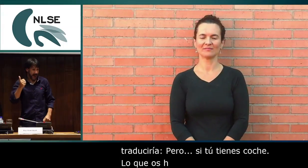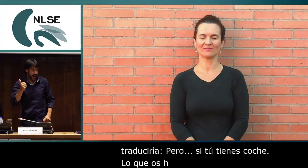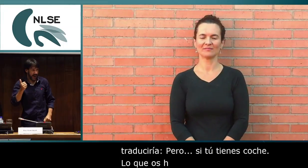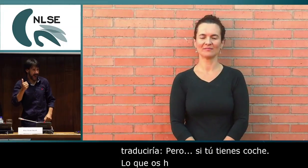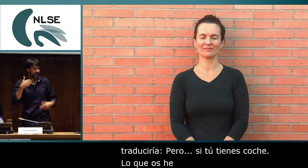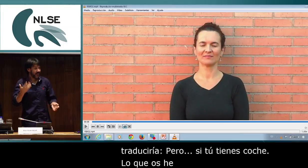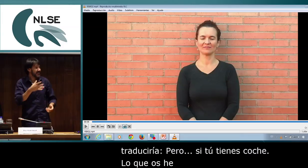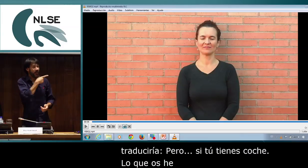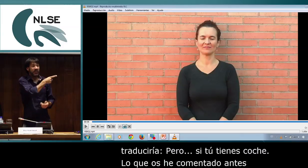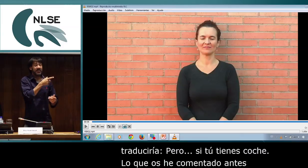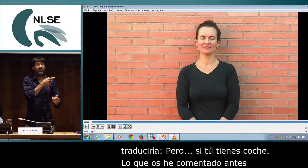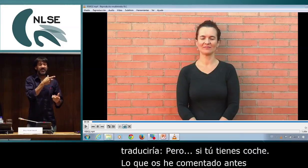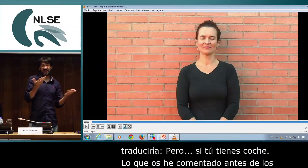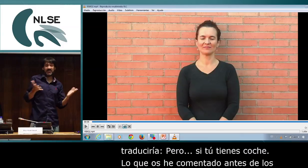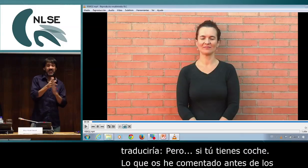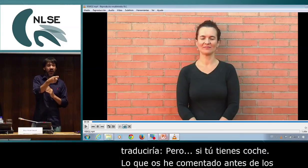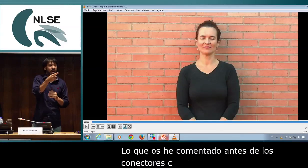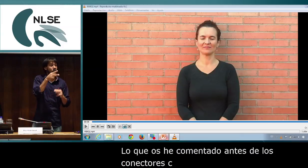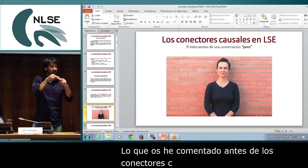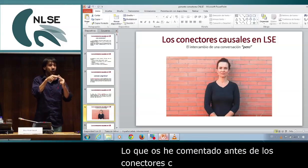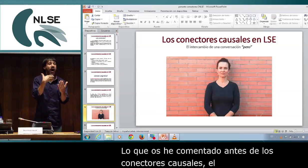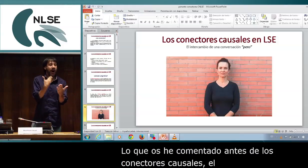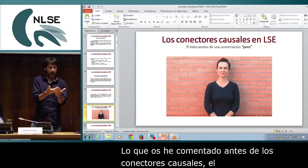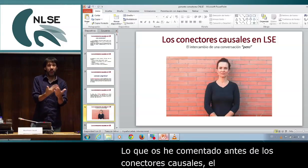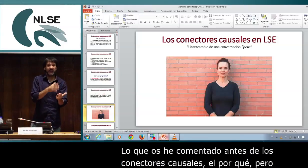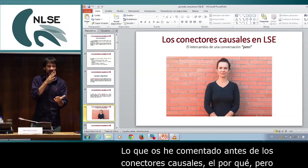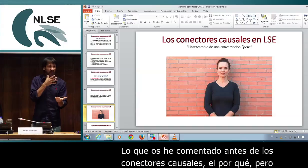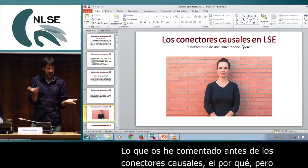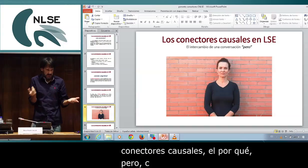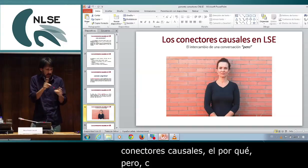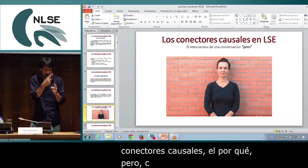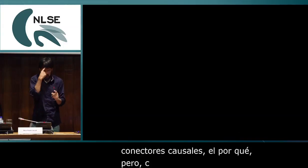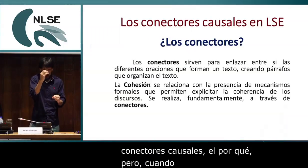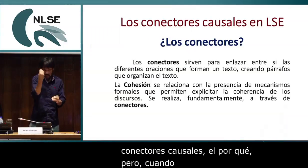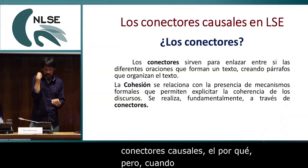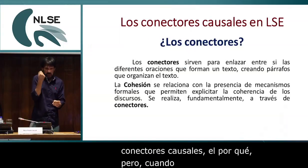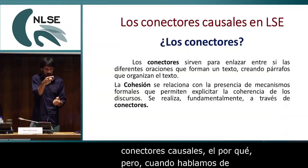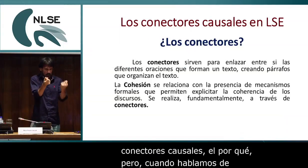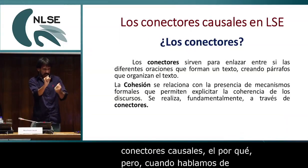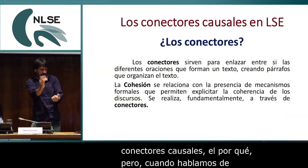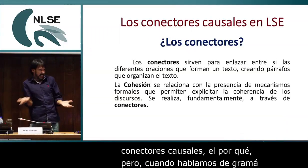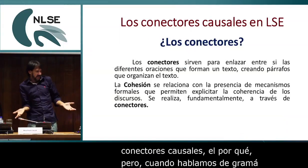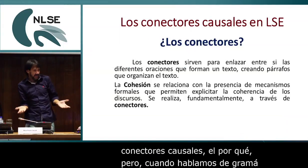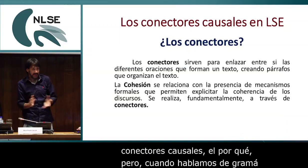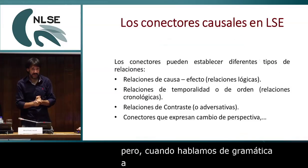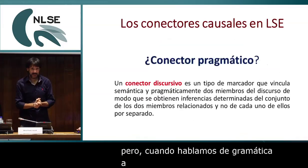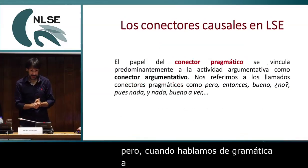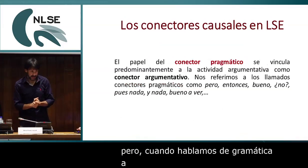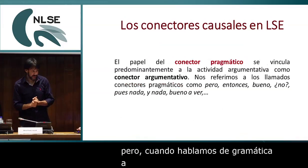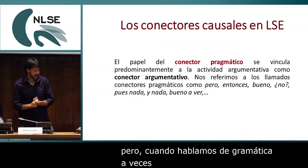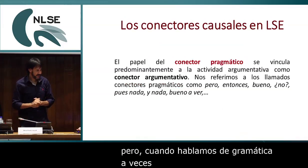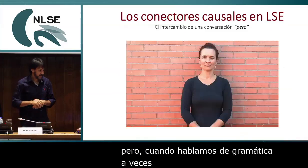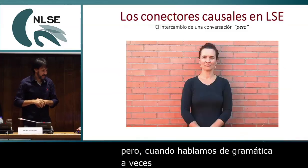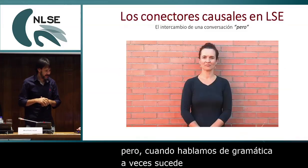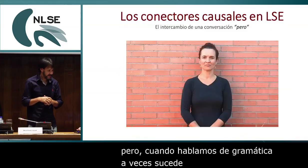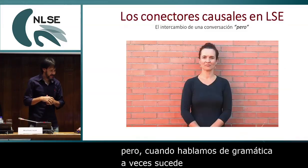a veces suceden que se utilizan conectores adversativos. E incluso conectores argumentativos, es decir, muchas